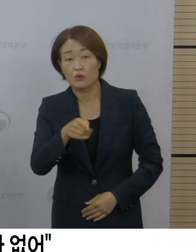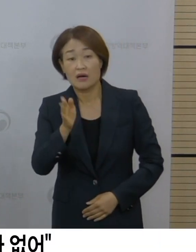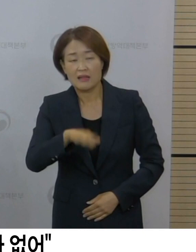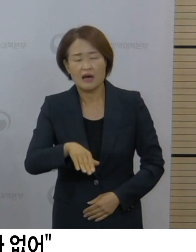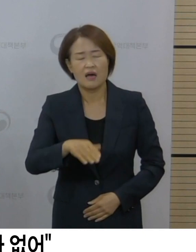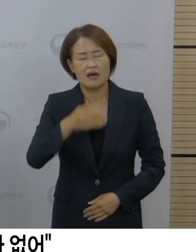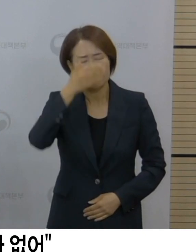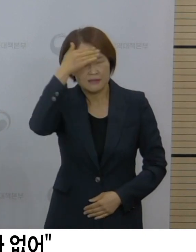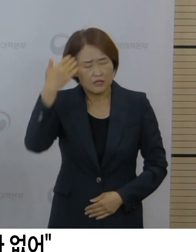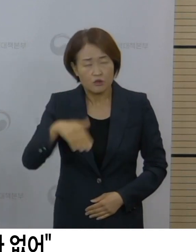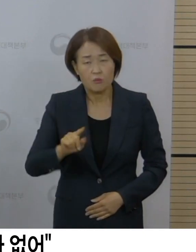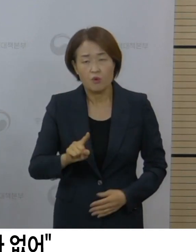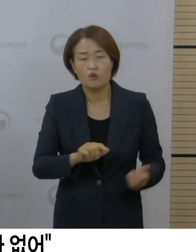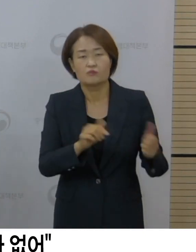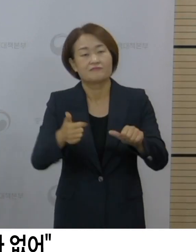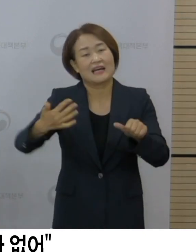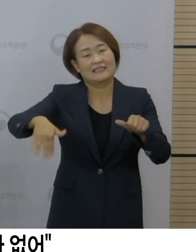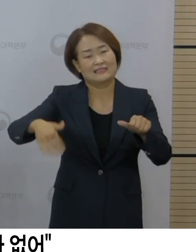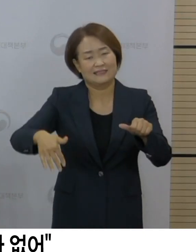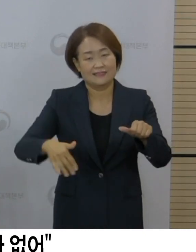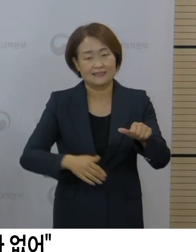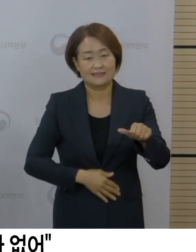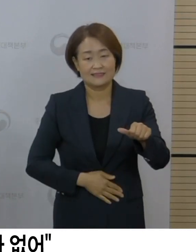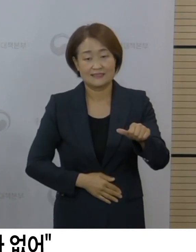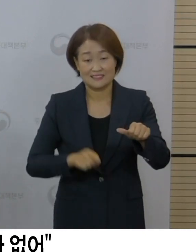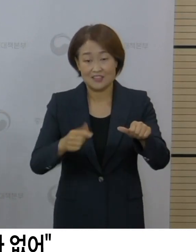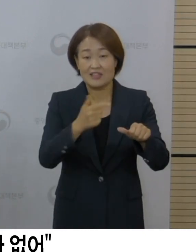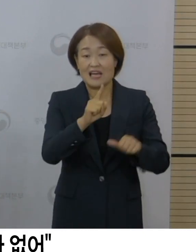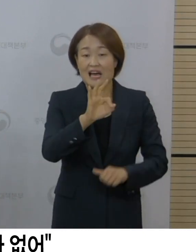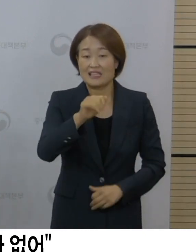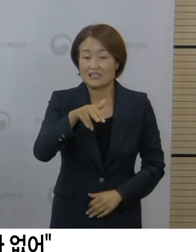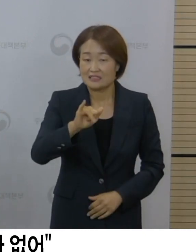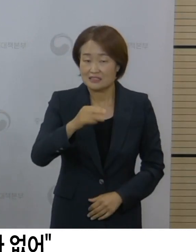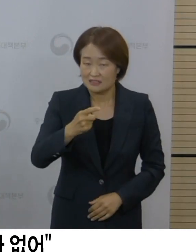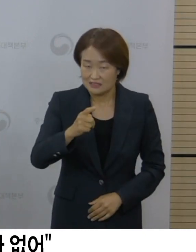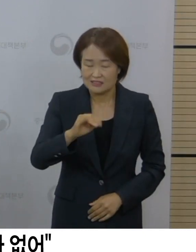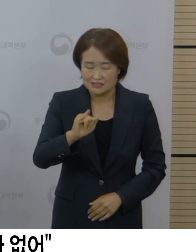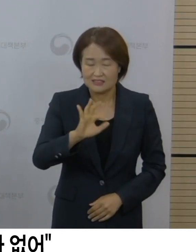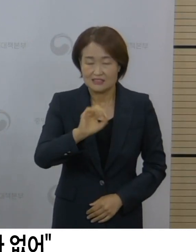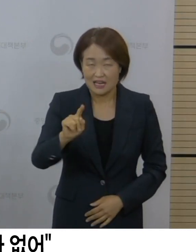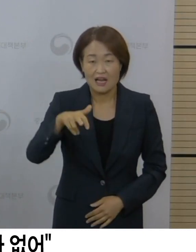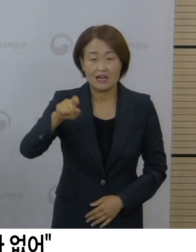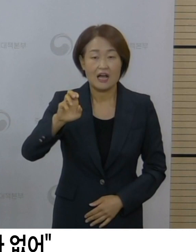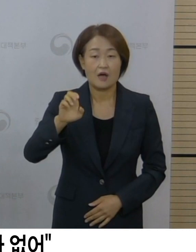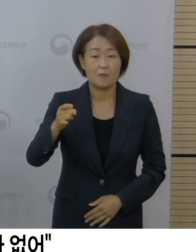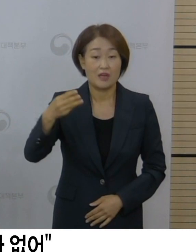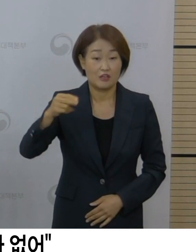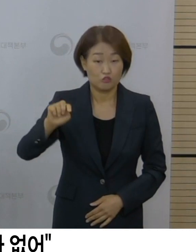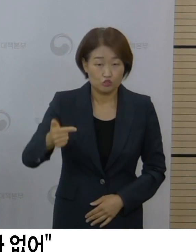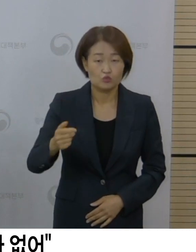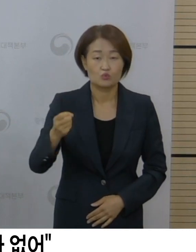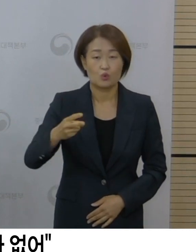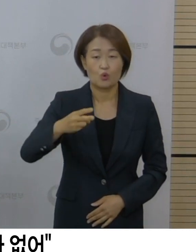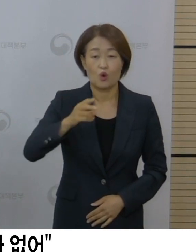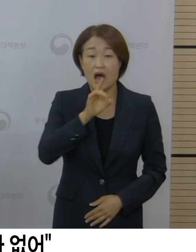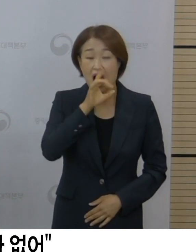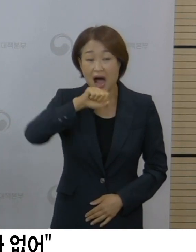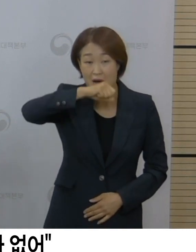없습니다. 이 원숭이 두창은 나이지리아, 카메룬, 중앙아프리카공화국, DR 콩고